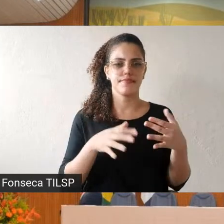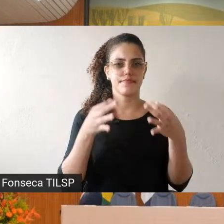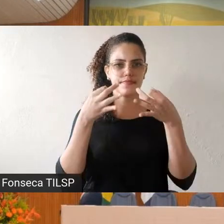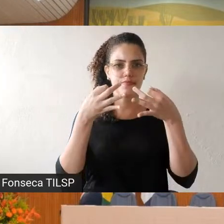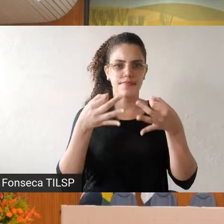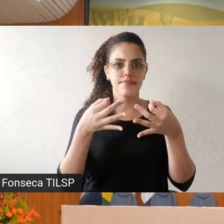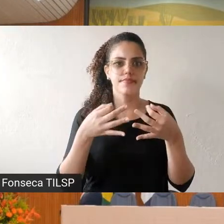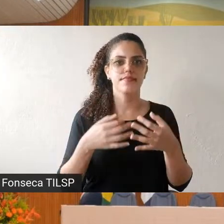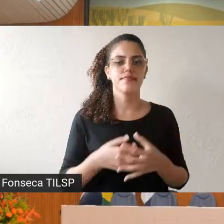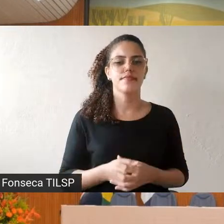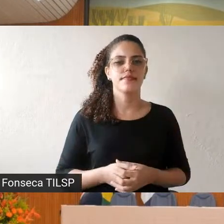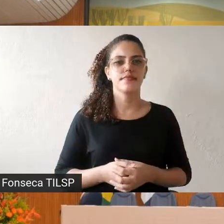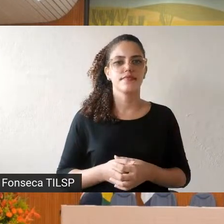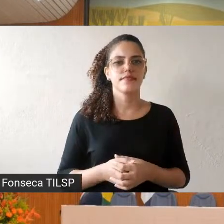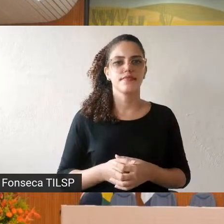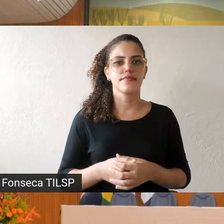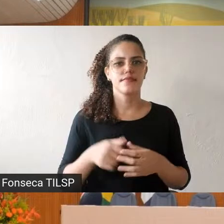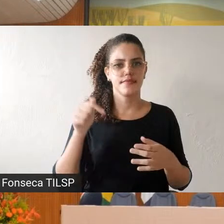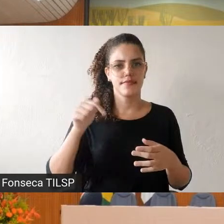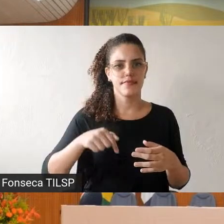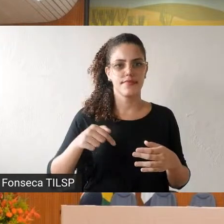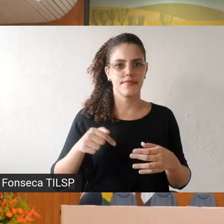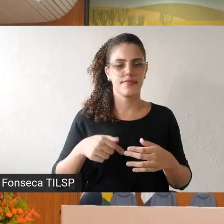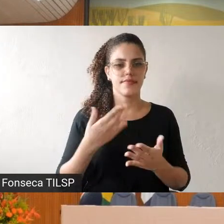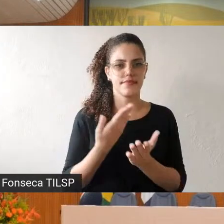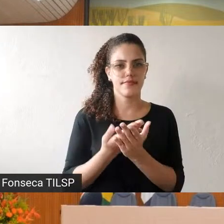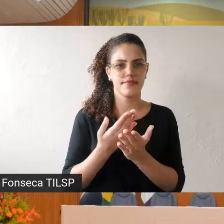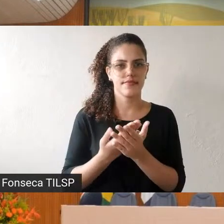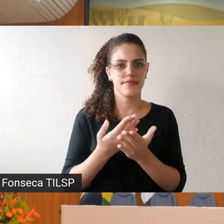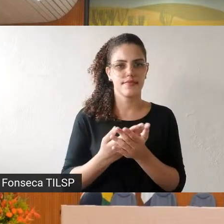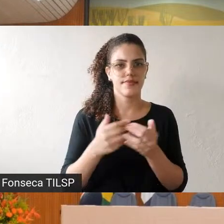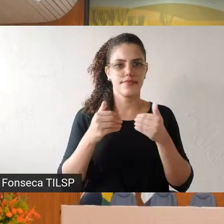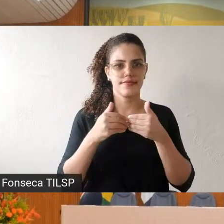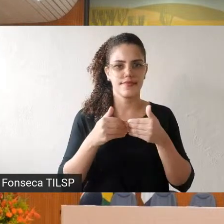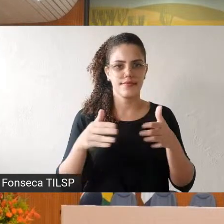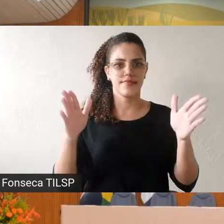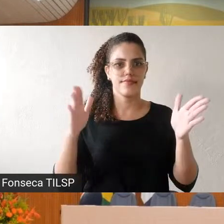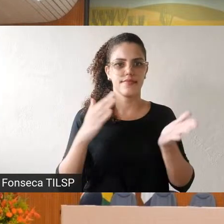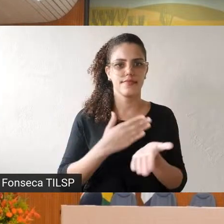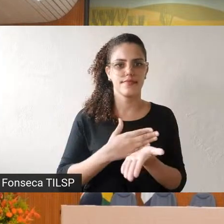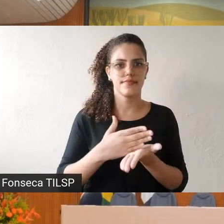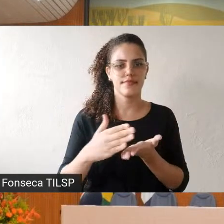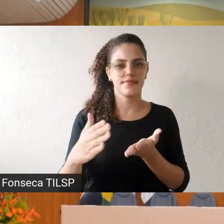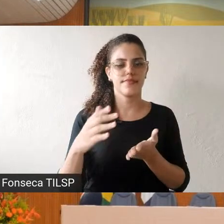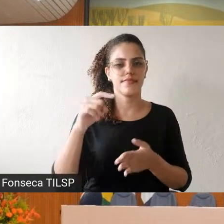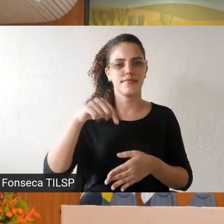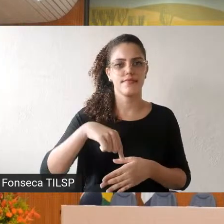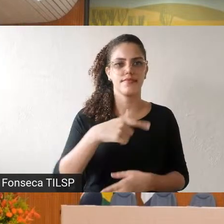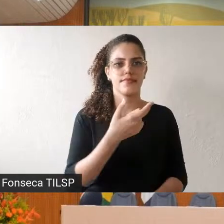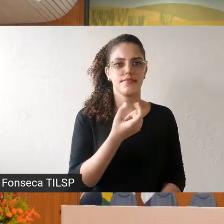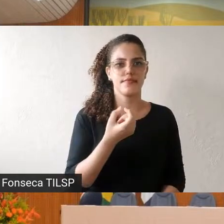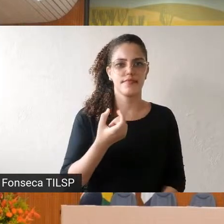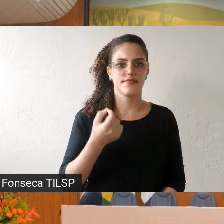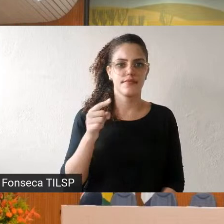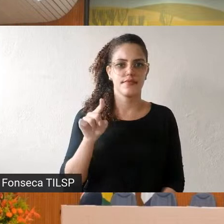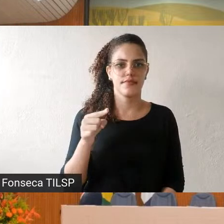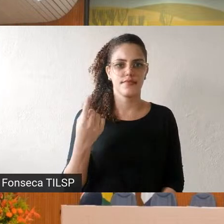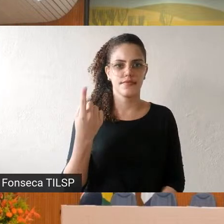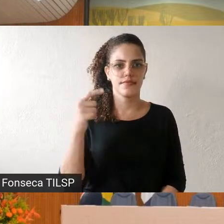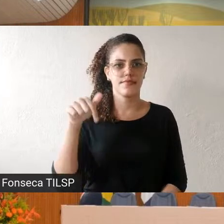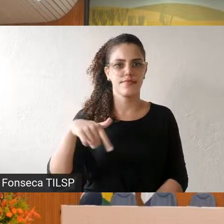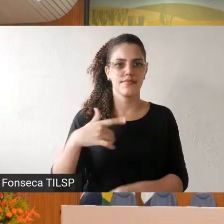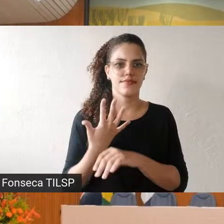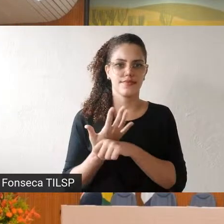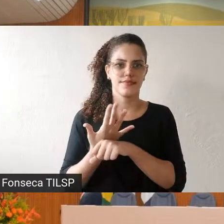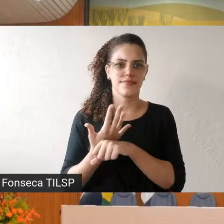inaugural de retomada do período de 2020.1 na nossa querida Universidade UFRPE. Esse é um